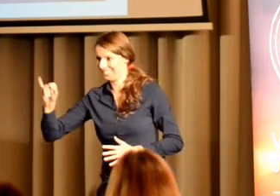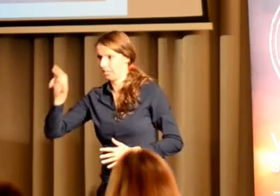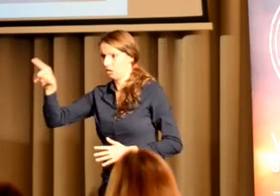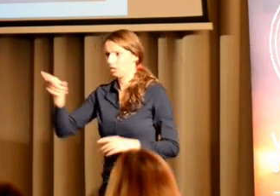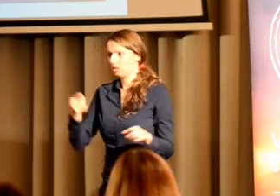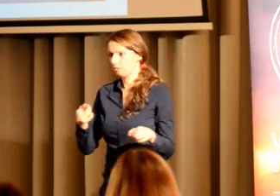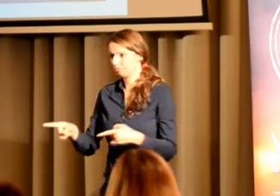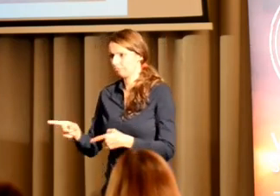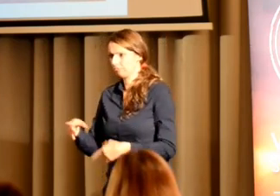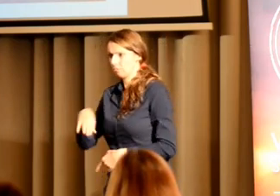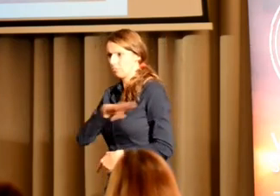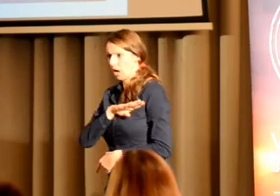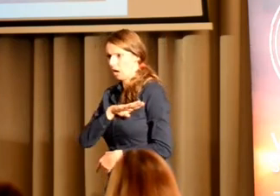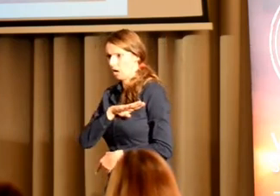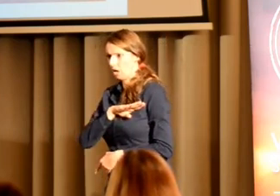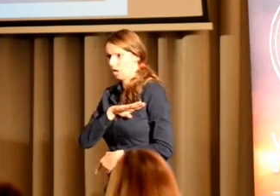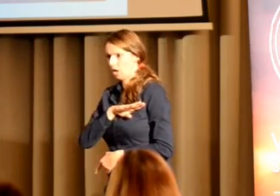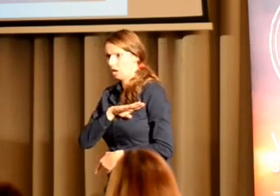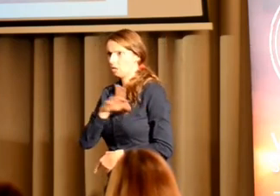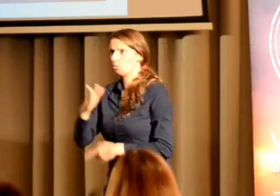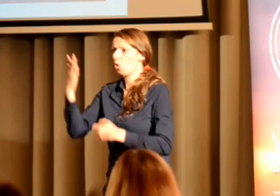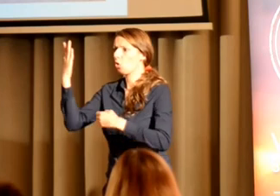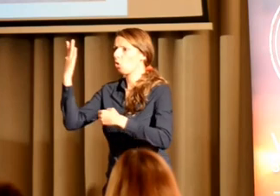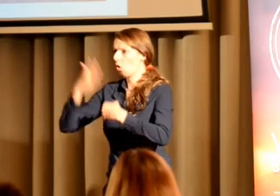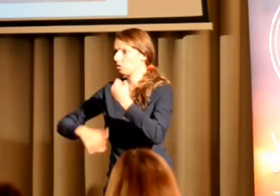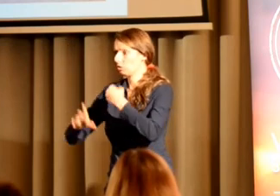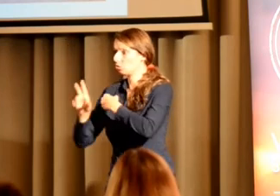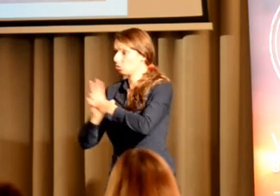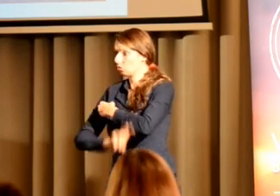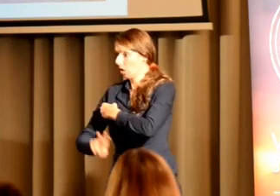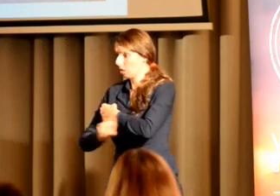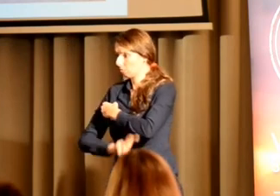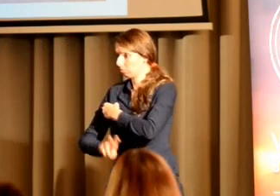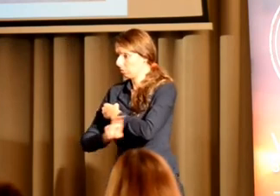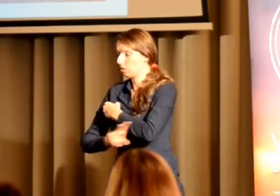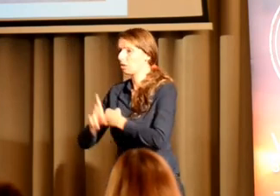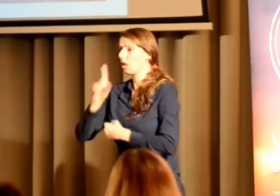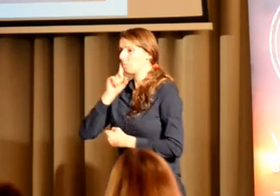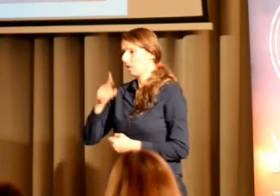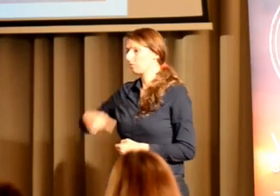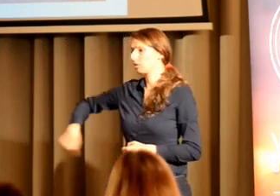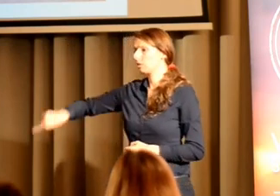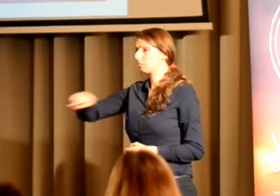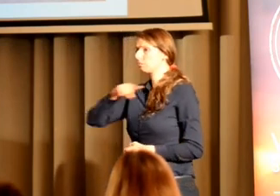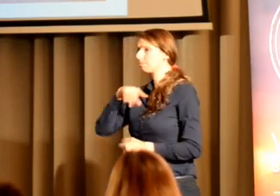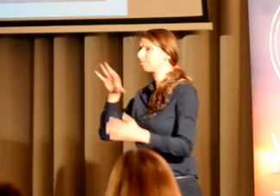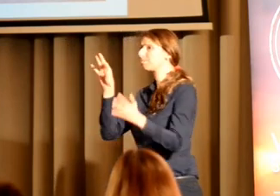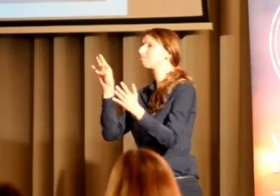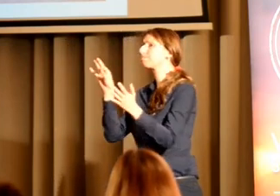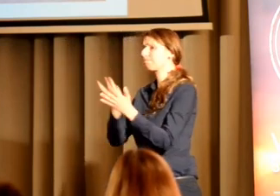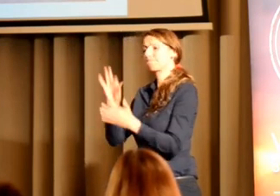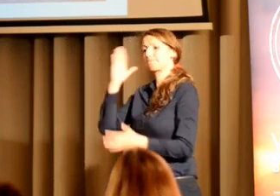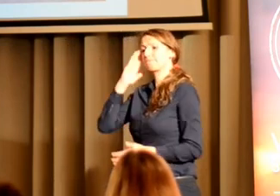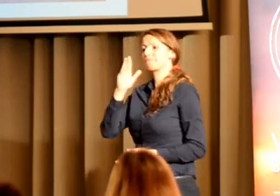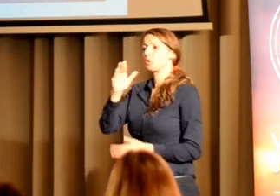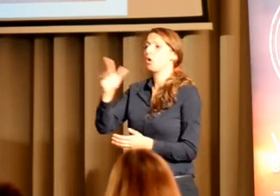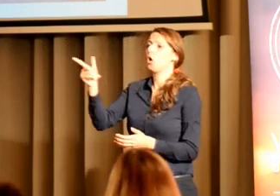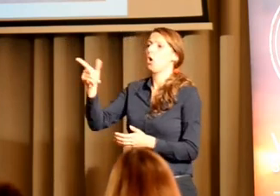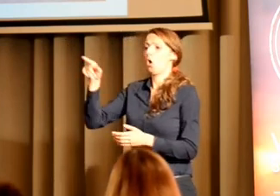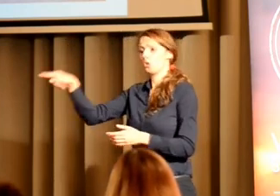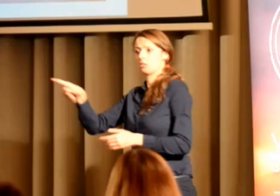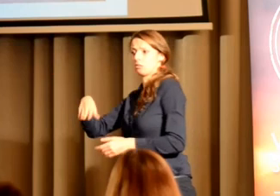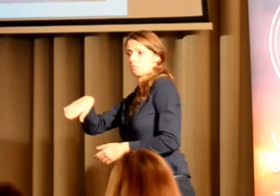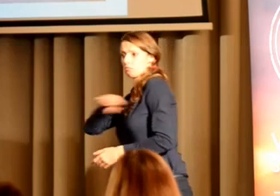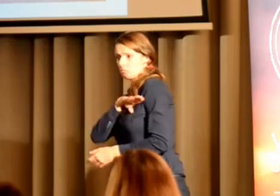I tak naprawdę, kiedy zginęła pod koniec sierpnia, to mieliśmy pewność, że zostawiła 4 młode